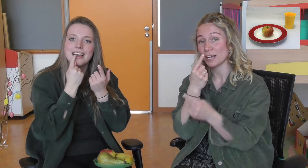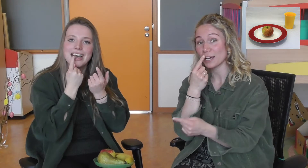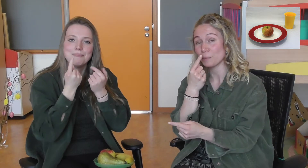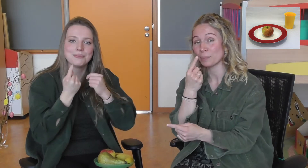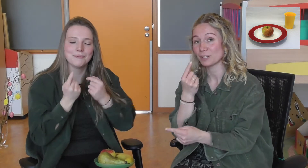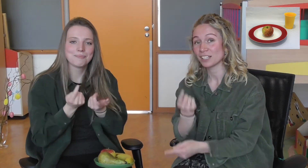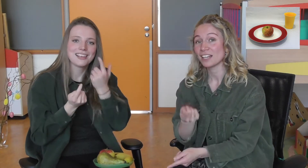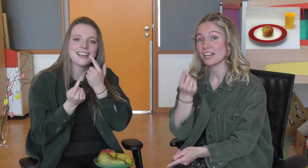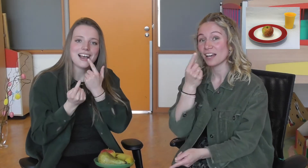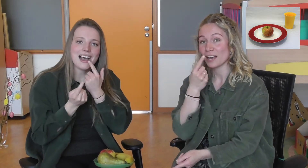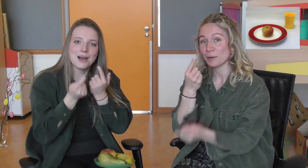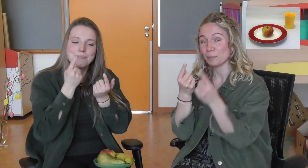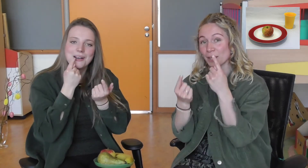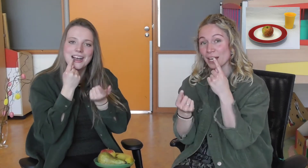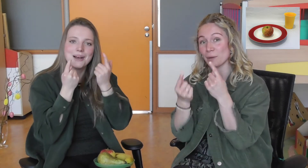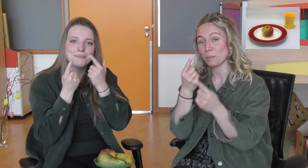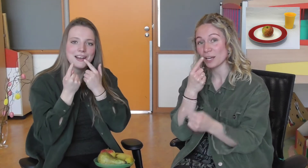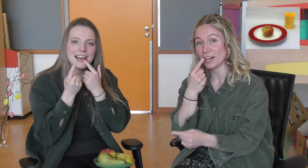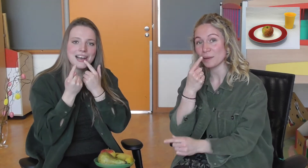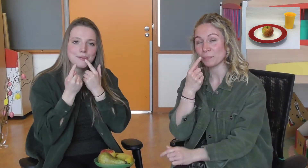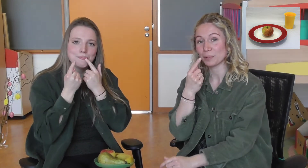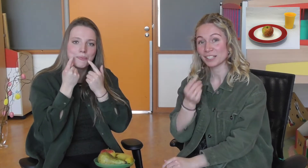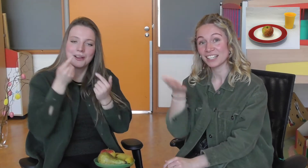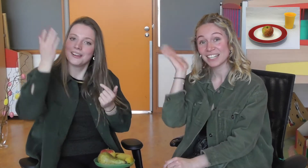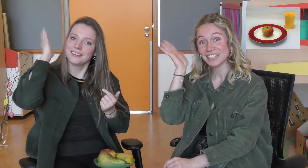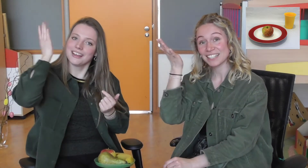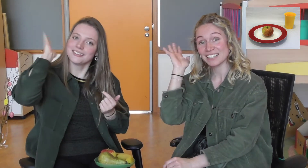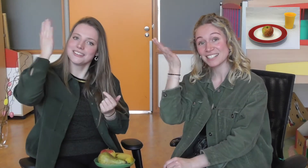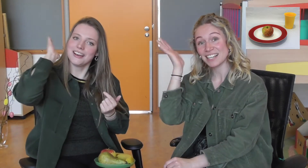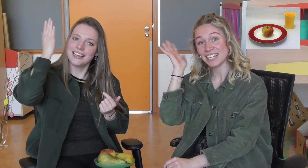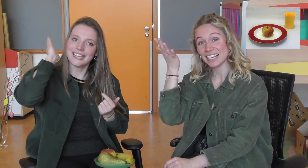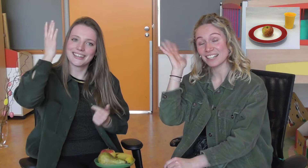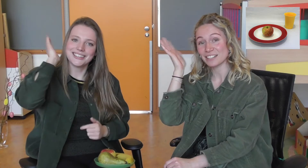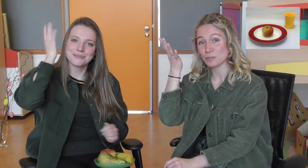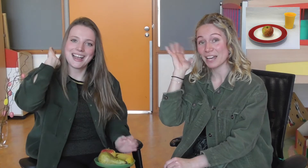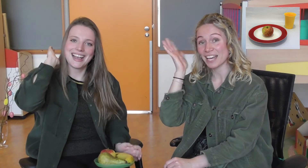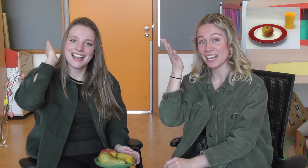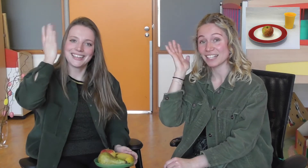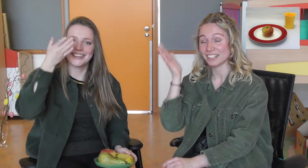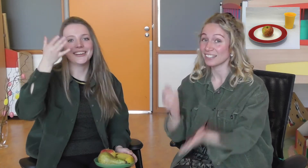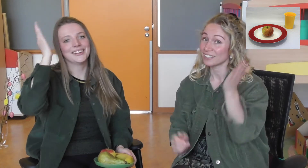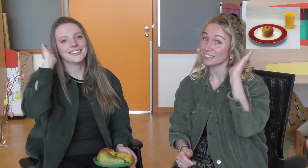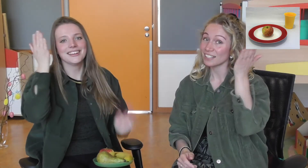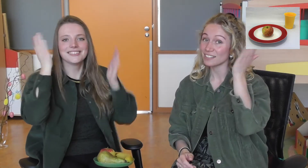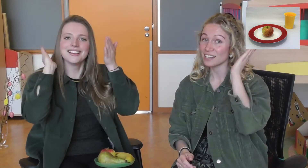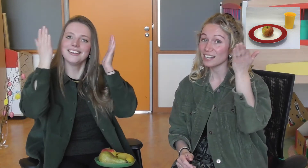hap, hap, hap, hap. Dat zal lekker smaken, dat zal